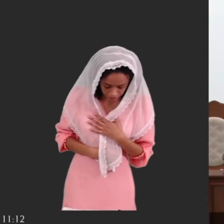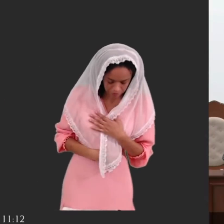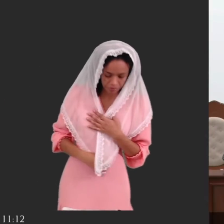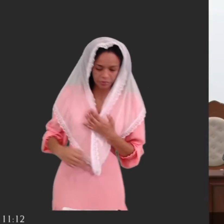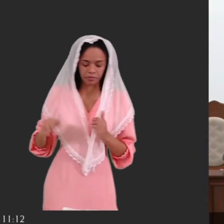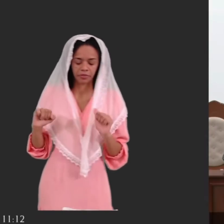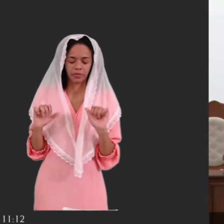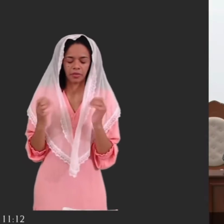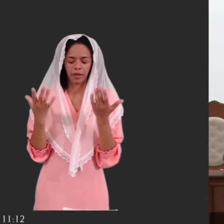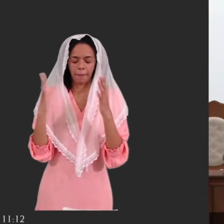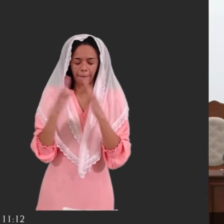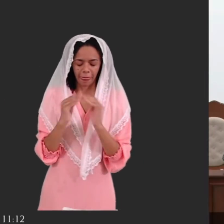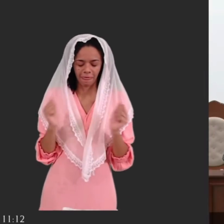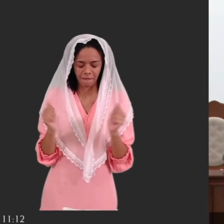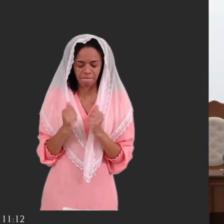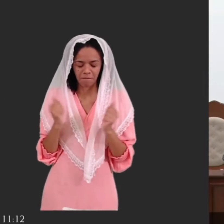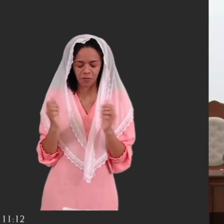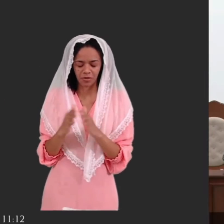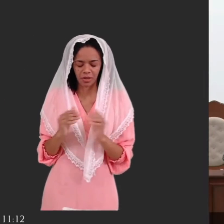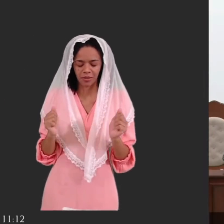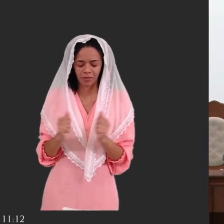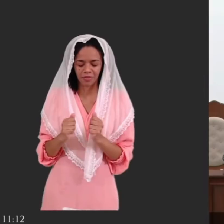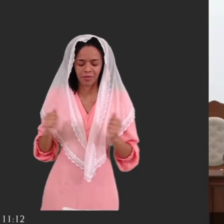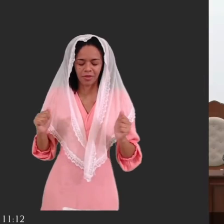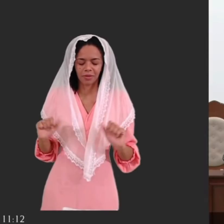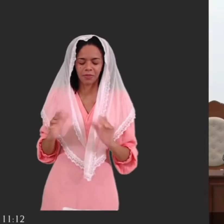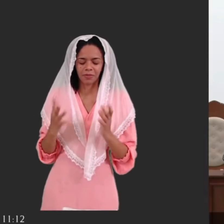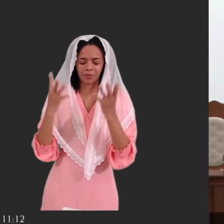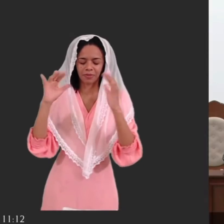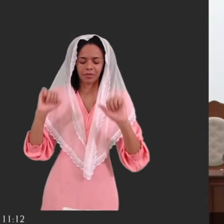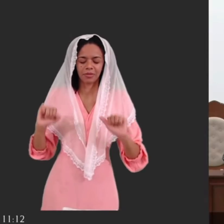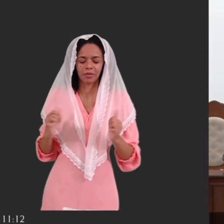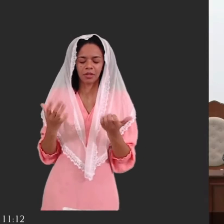Glória a Jesus, aleluia, santo é o Senhor.